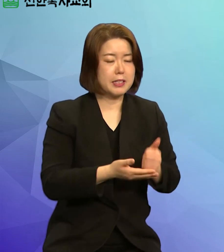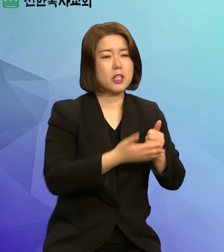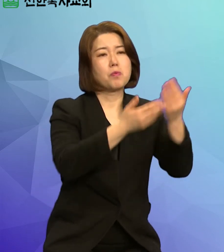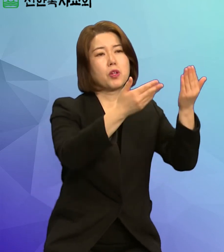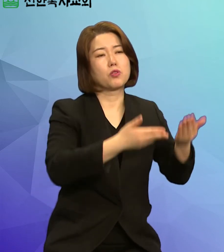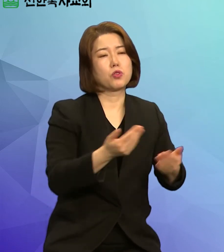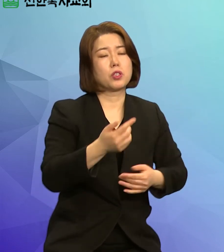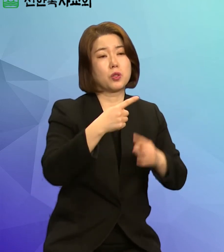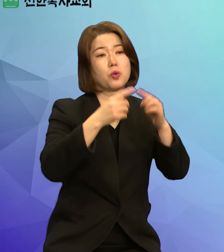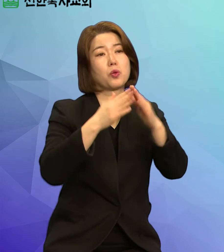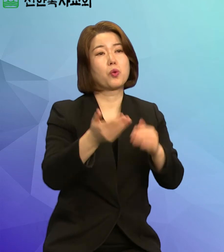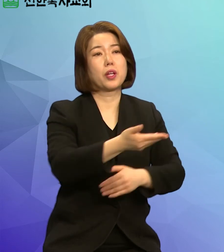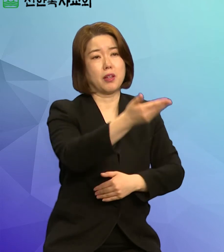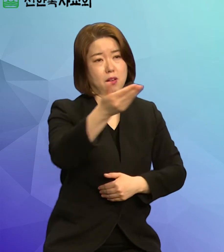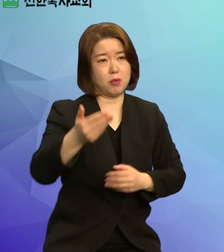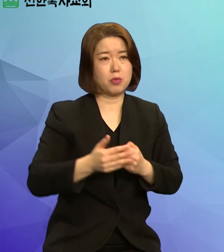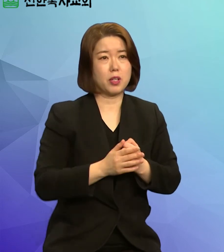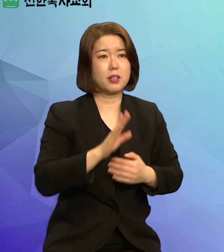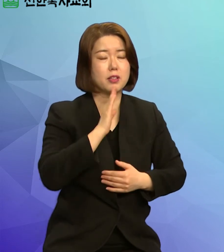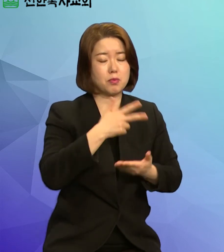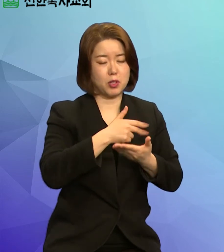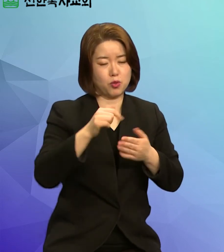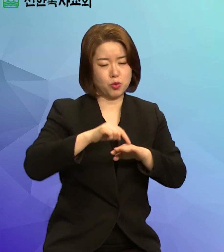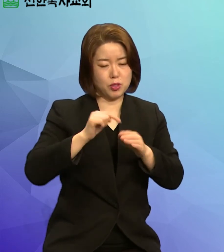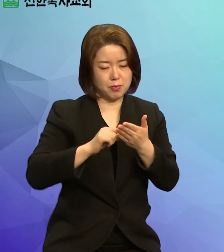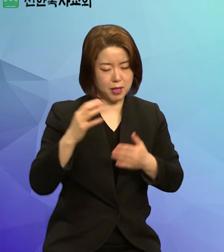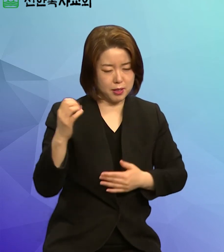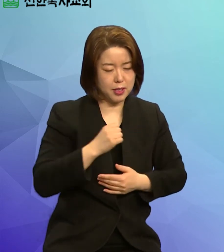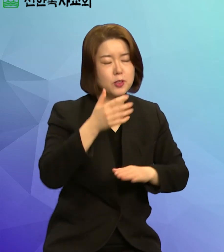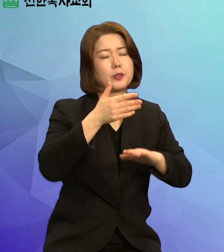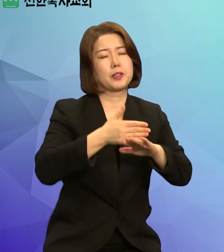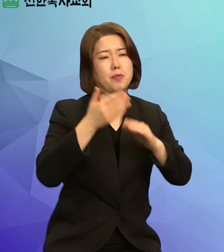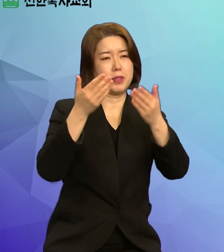여러분들에게 정말 주님의 마음으로 감사를 드립니다.